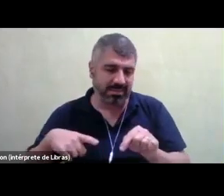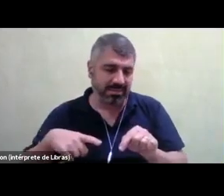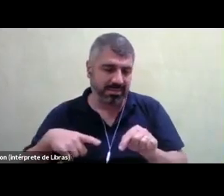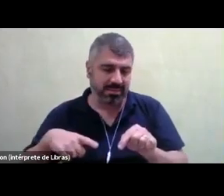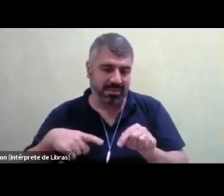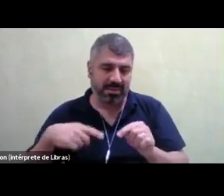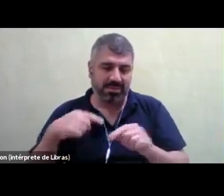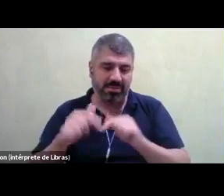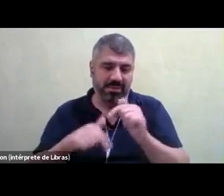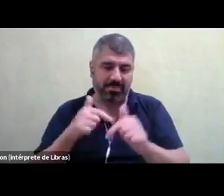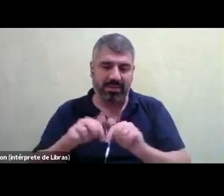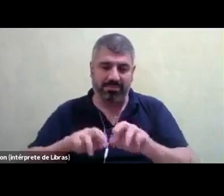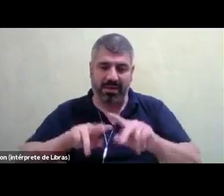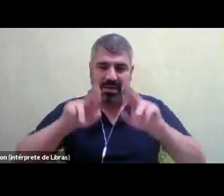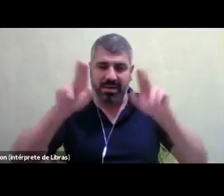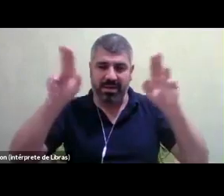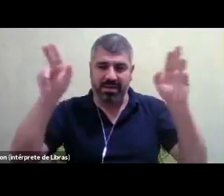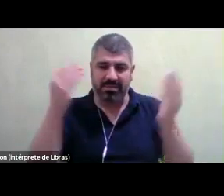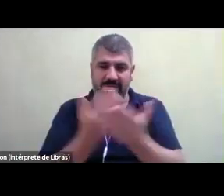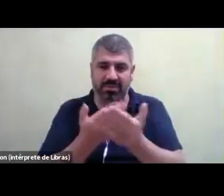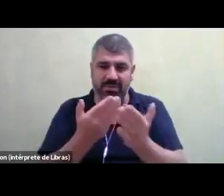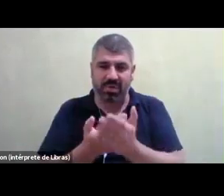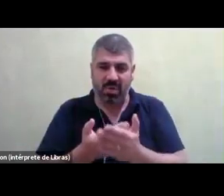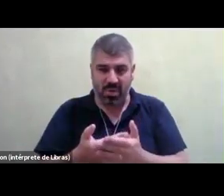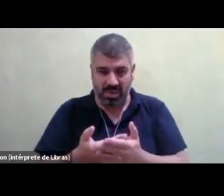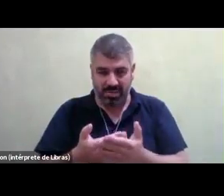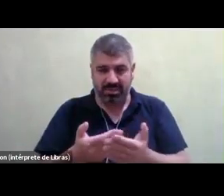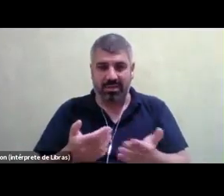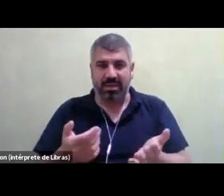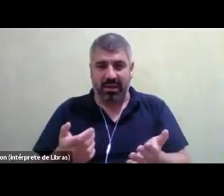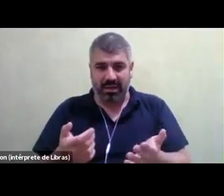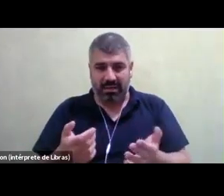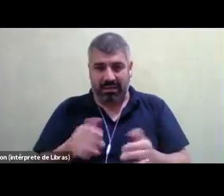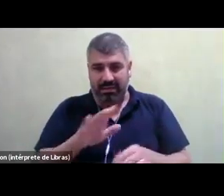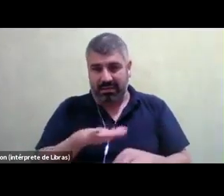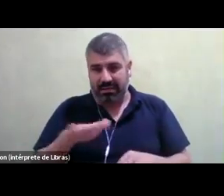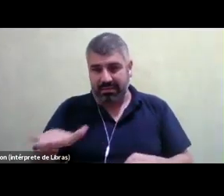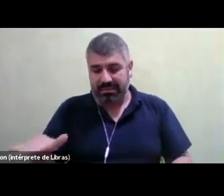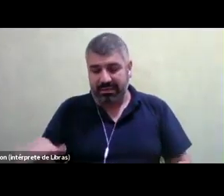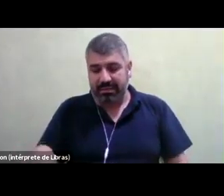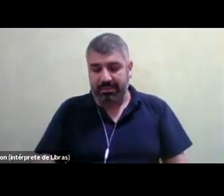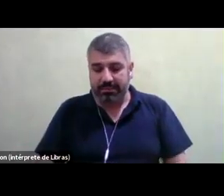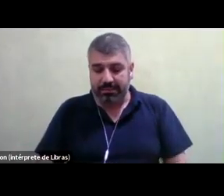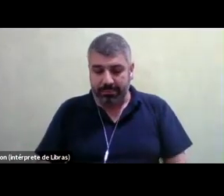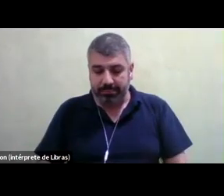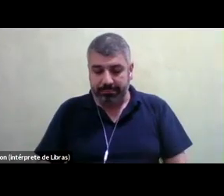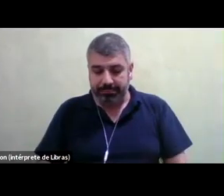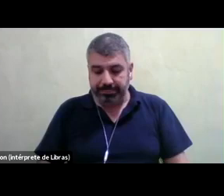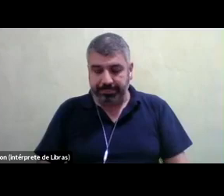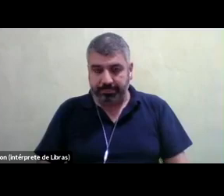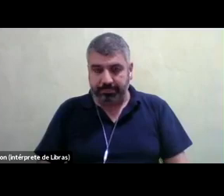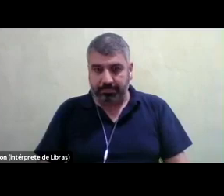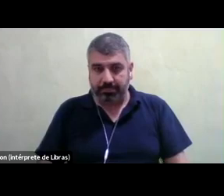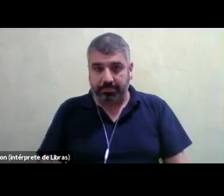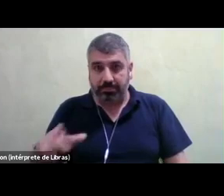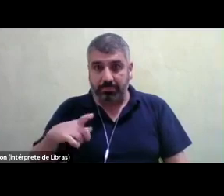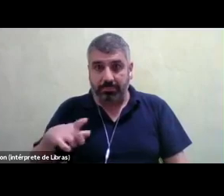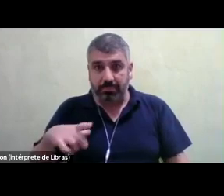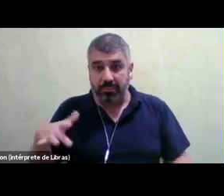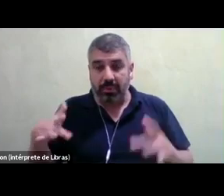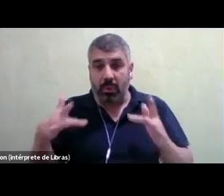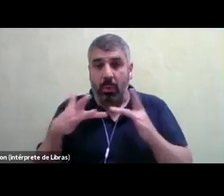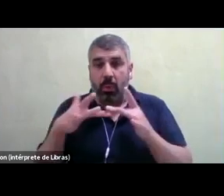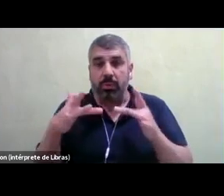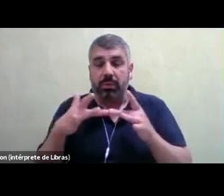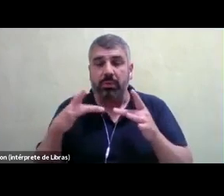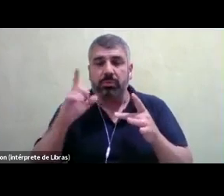escolas municipais, em que as crianças que estão ali em contato todos os dias,